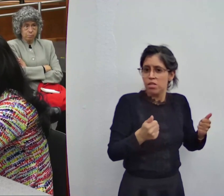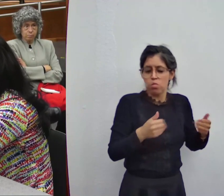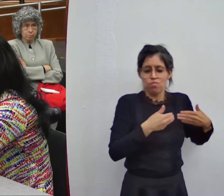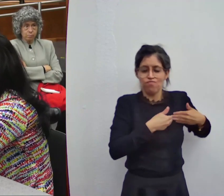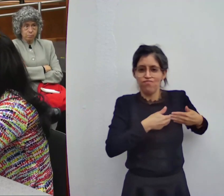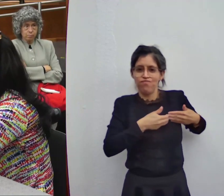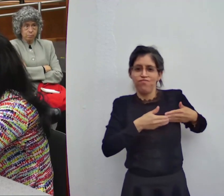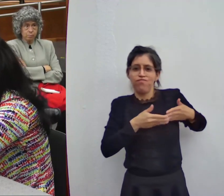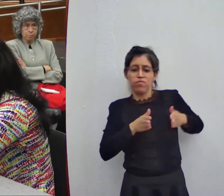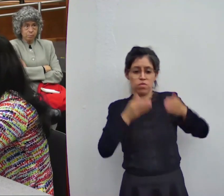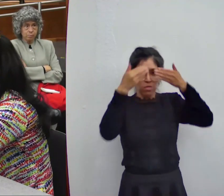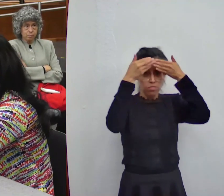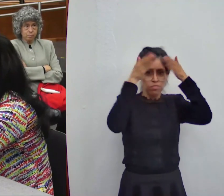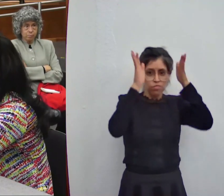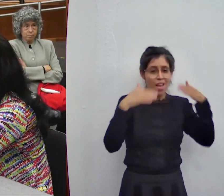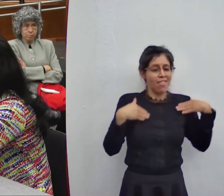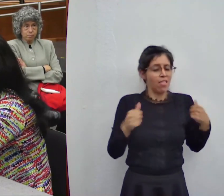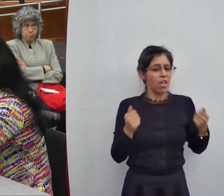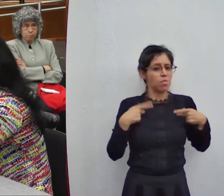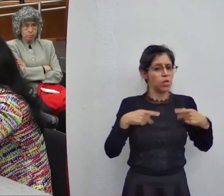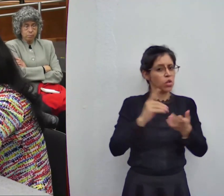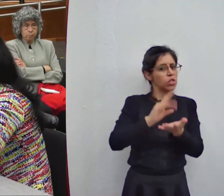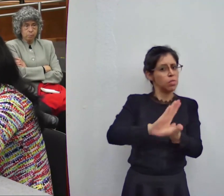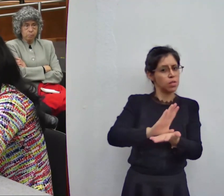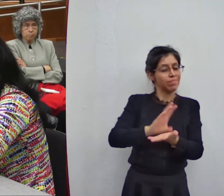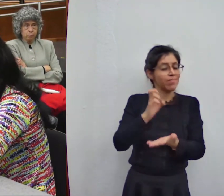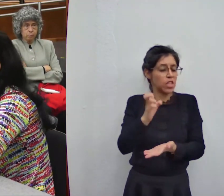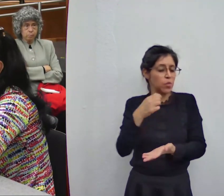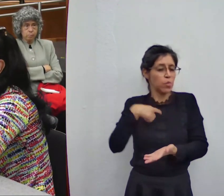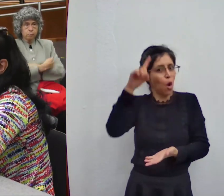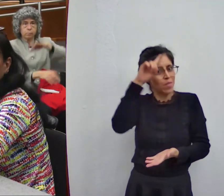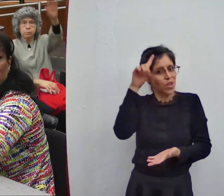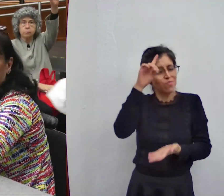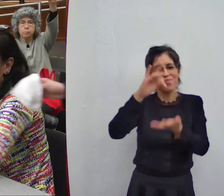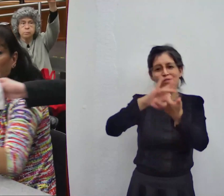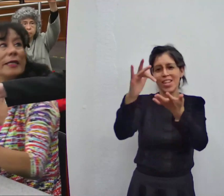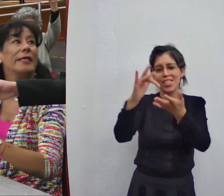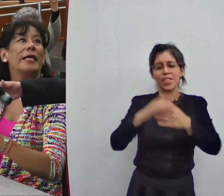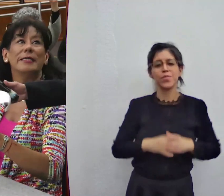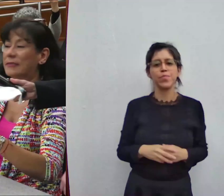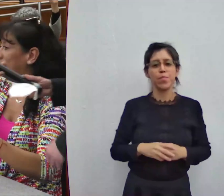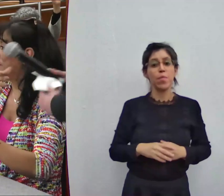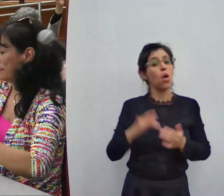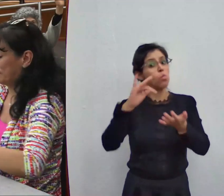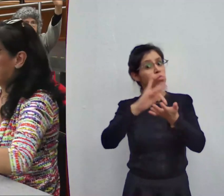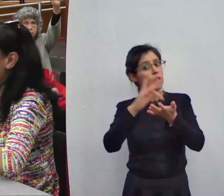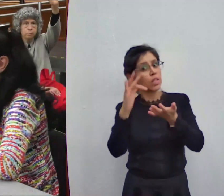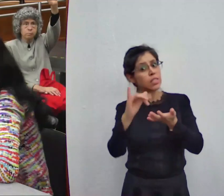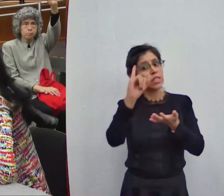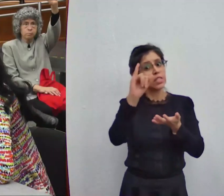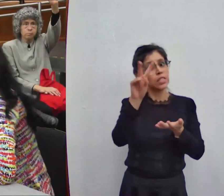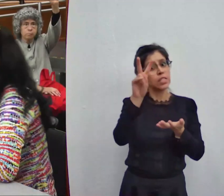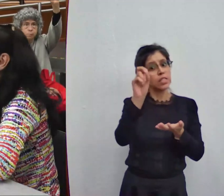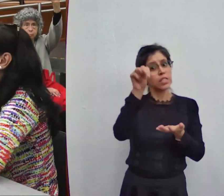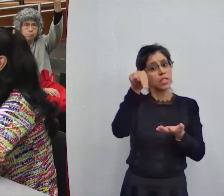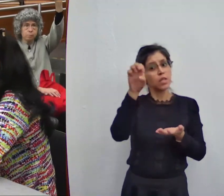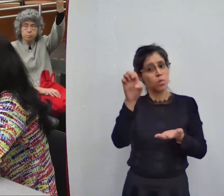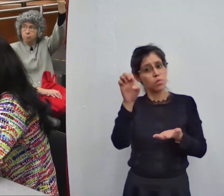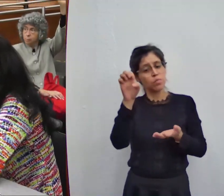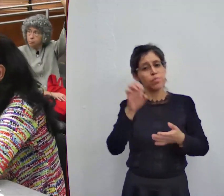sensibilización humana. Esa es mi aportación. Gracias. Muchas gracias, Ivonne. ¿Tenemos participación de este